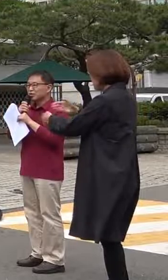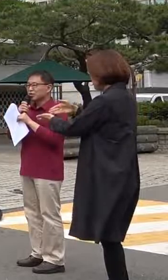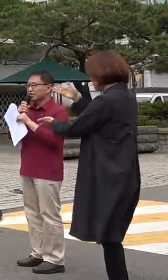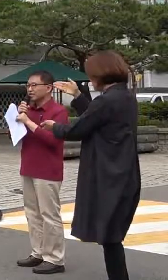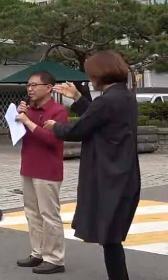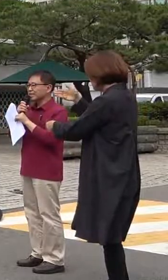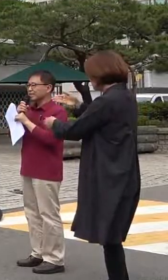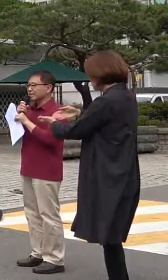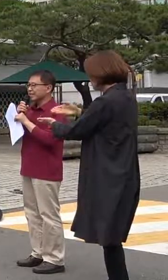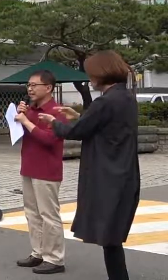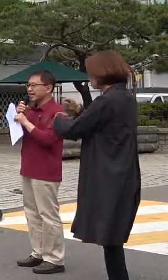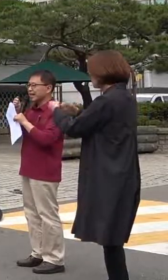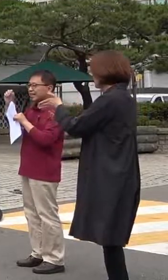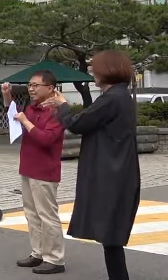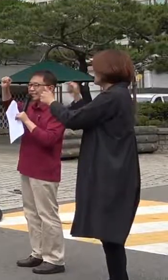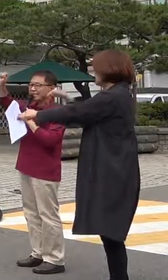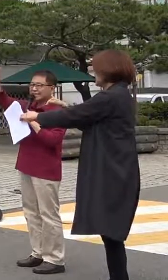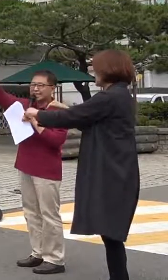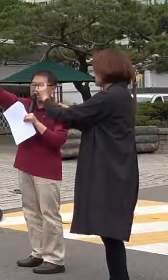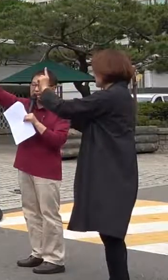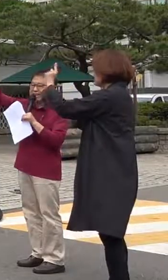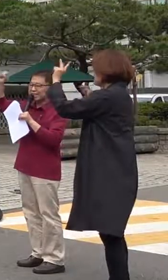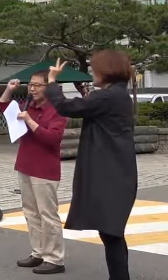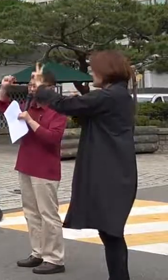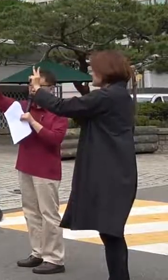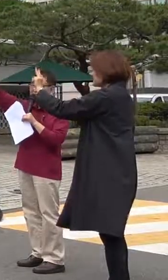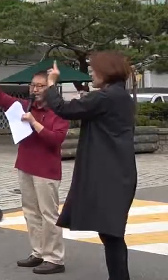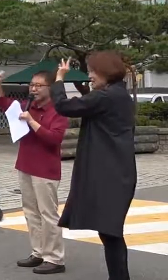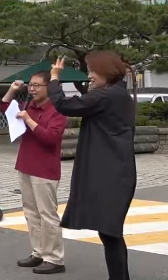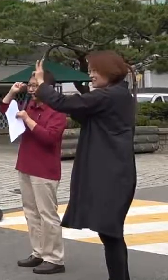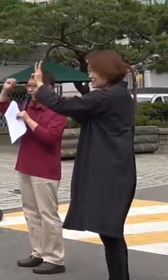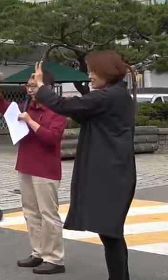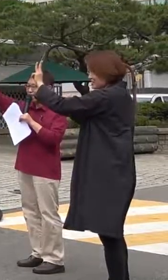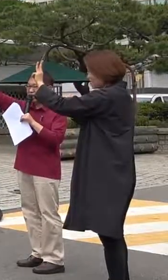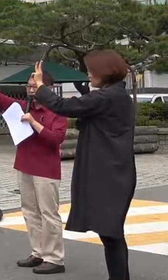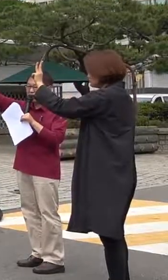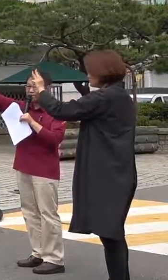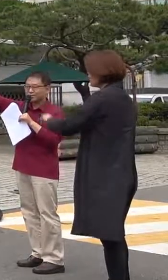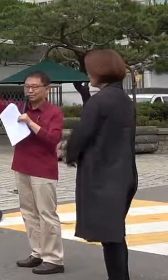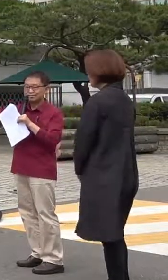수어 통역을 실시하라.